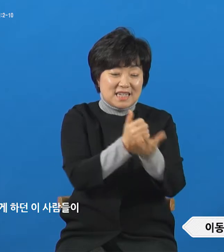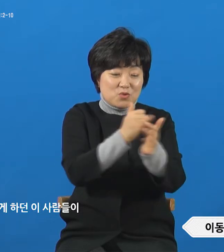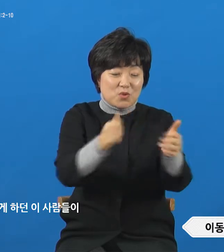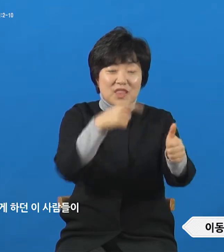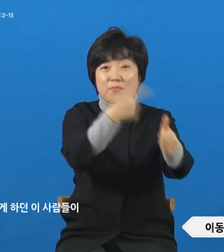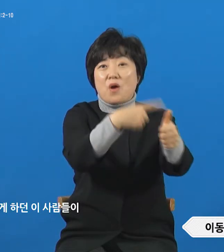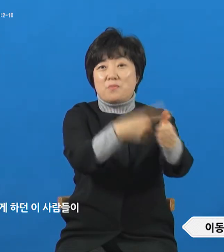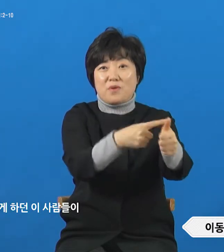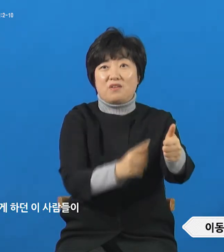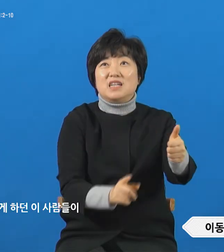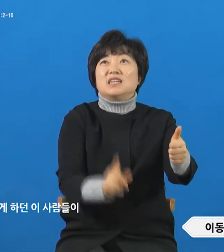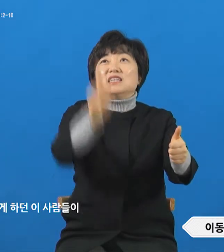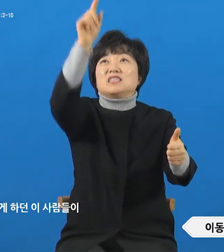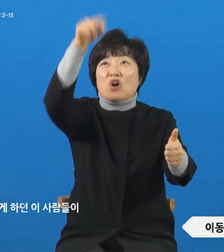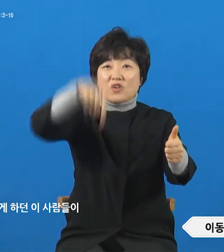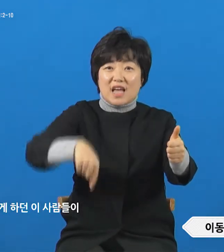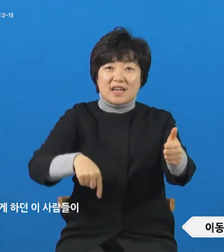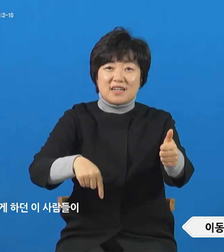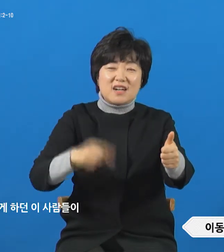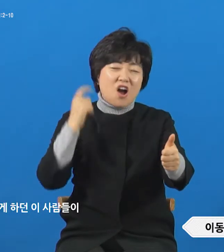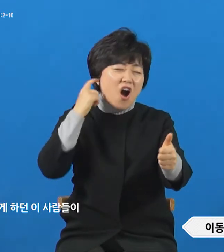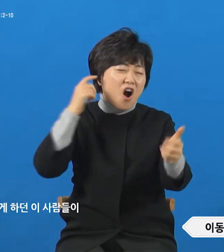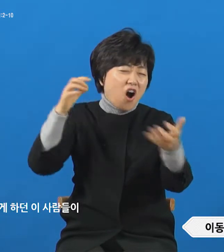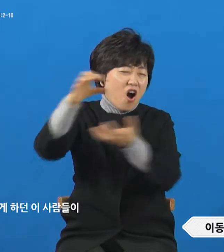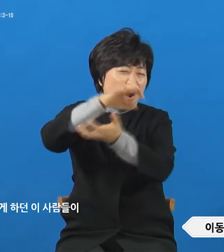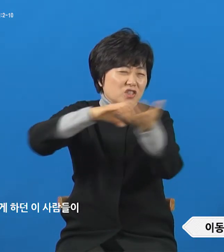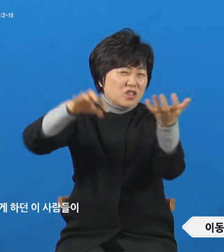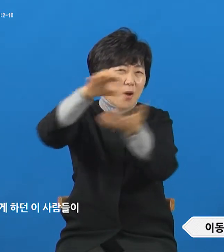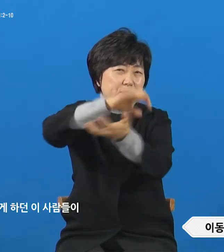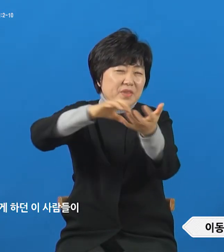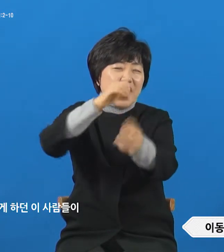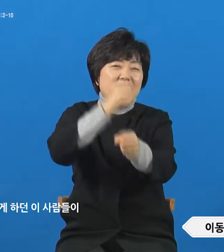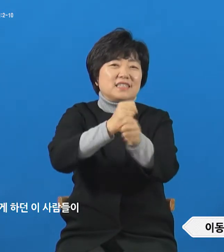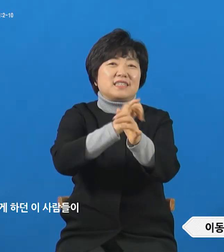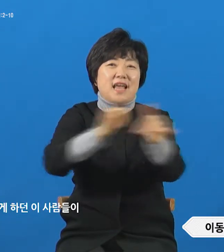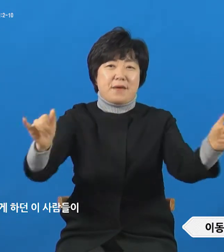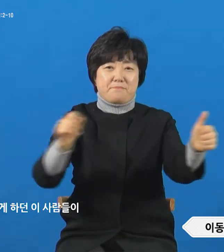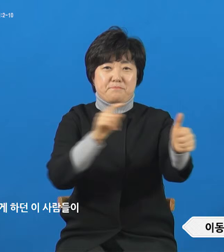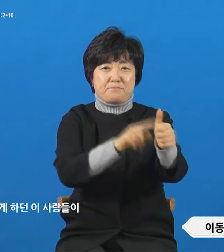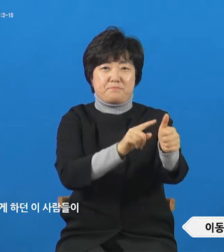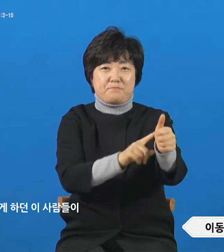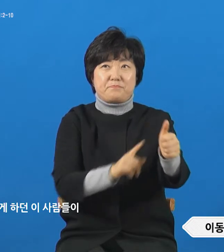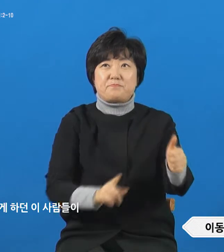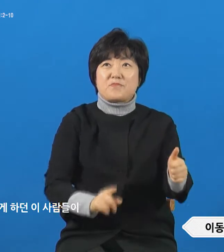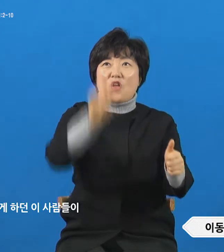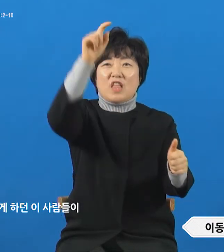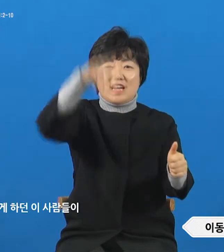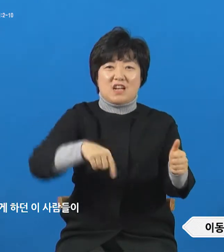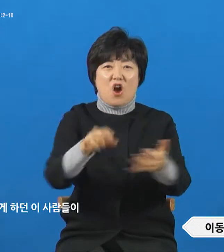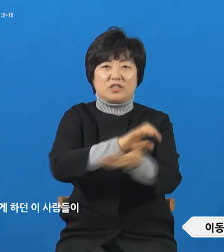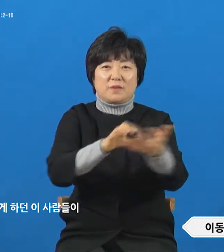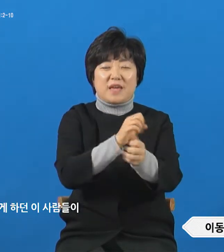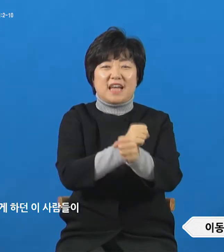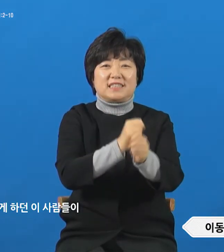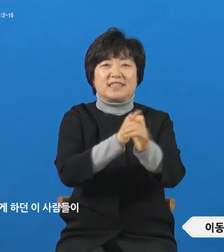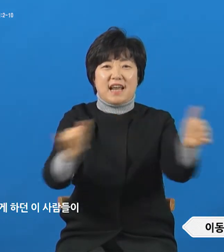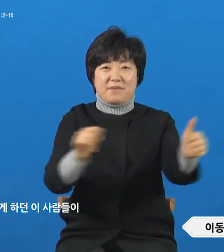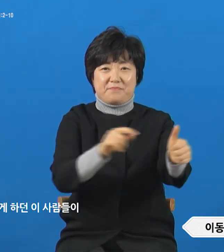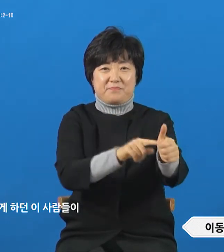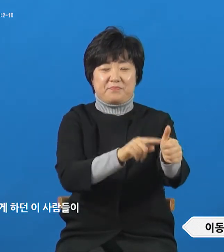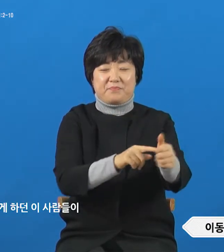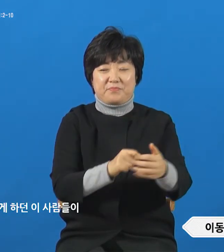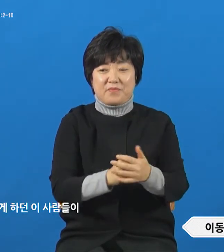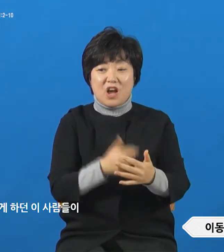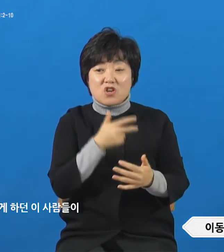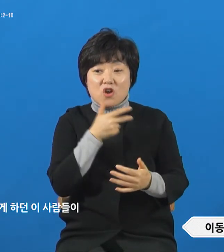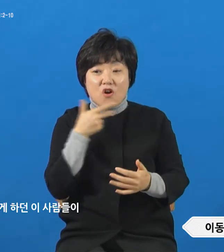어지럽게 하는 사람들. 그들은 안 좋은 의미로 얘기했지만 어떤 의미에서는 그 말이 맞는 거예요. 천하를 어지럽게 하는 사람들. 그런데